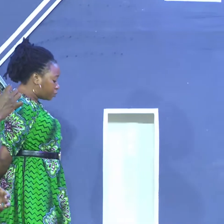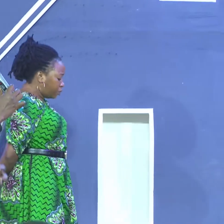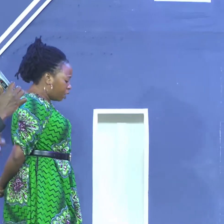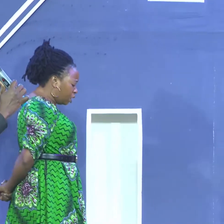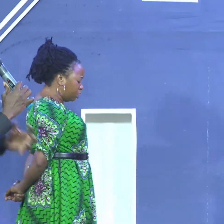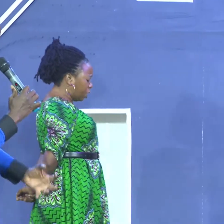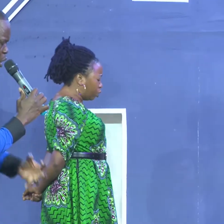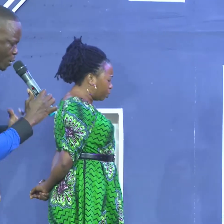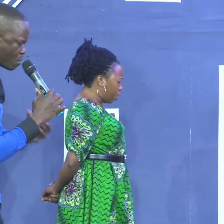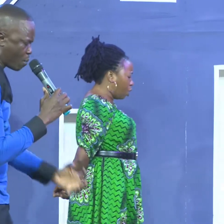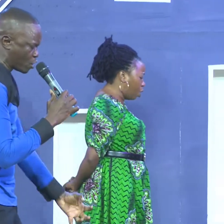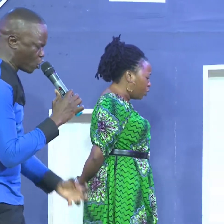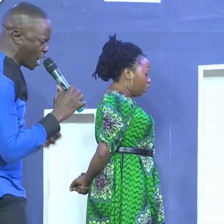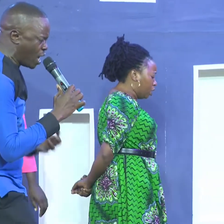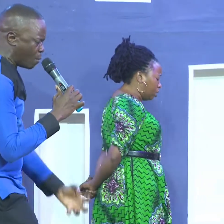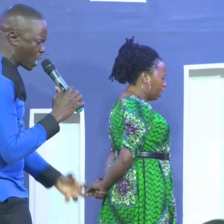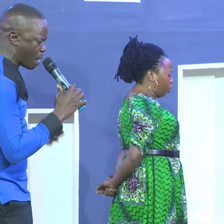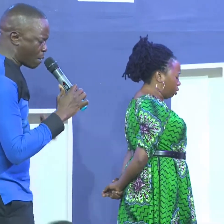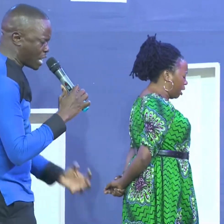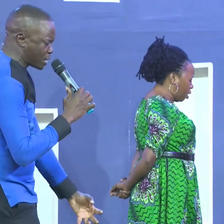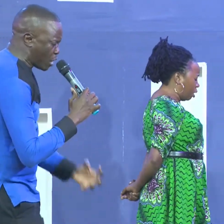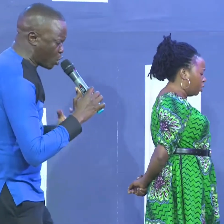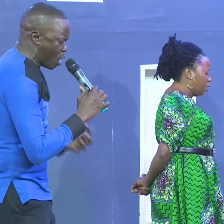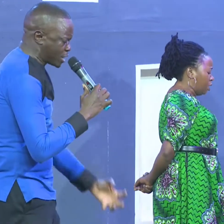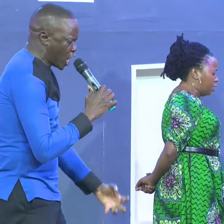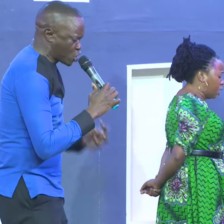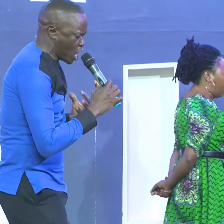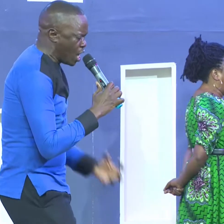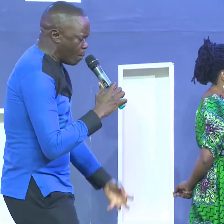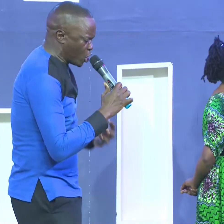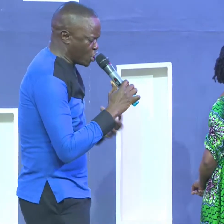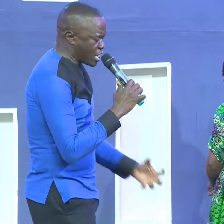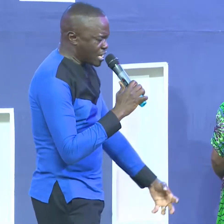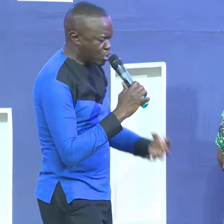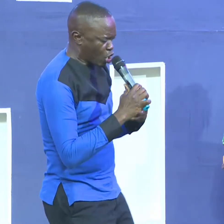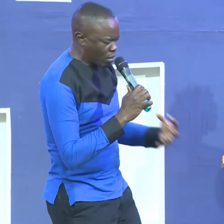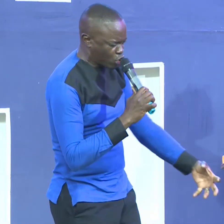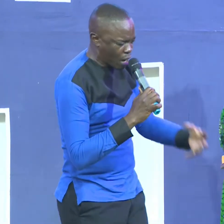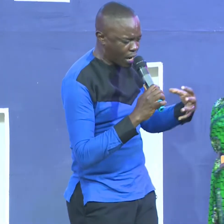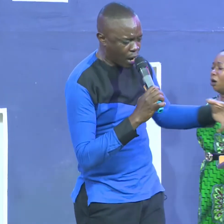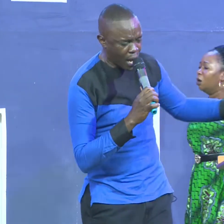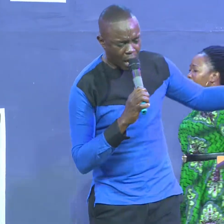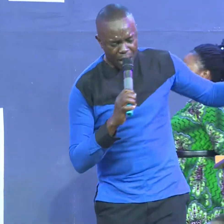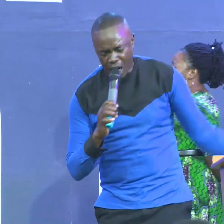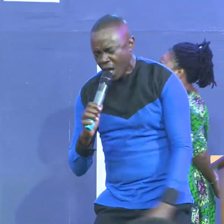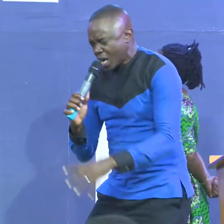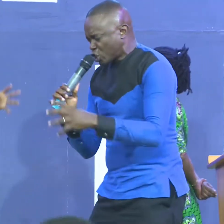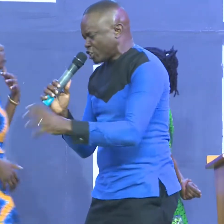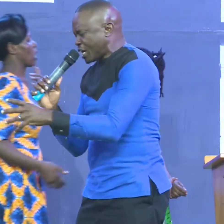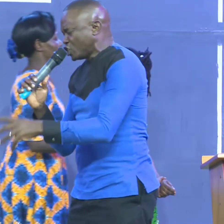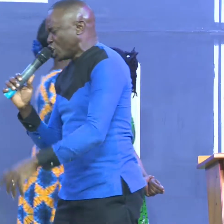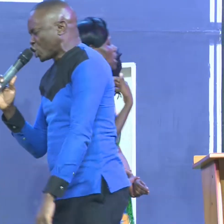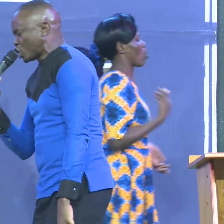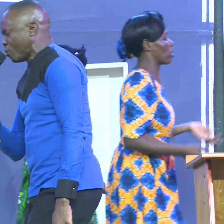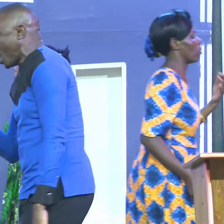obanunula, ababadaba kogobula mubanunula, mukama ababadaba tabudu abatasa, mulinya lya Yesu Kristo kabaka kabaka,